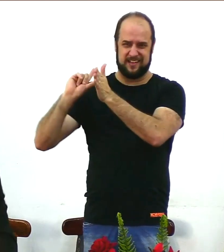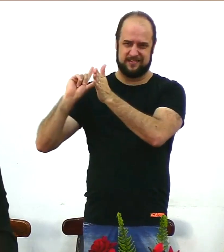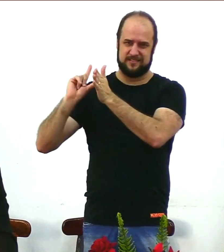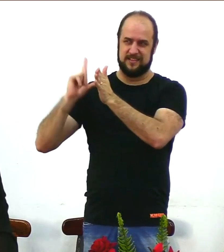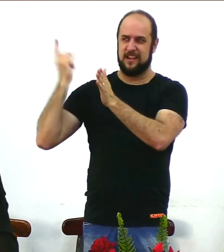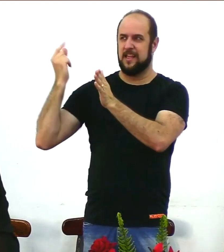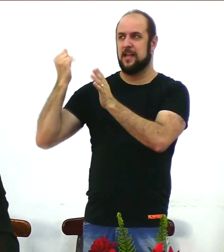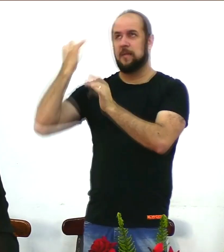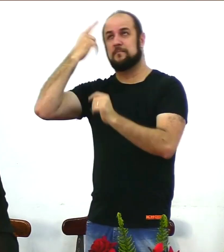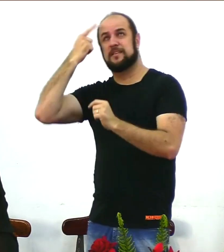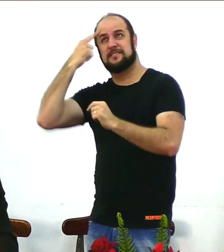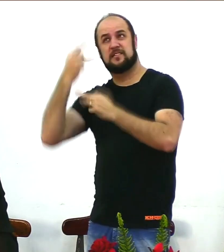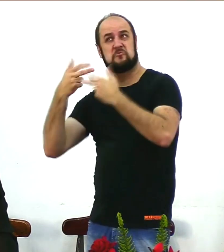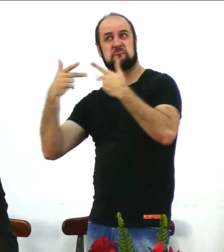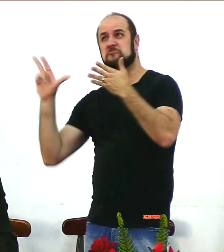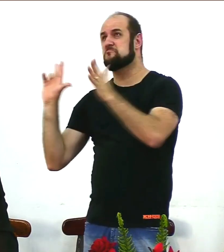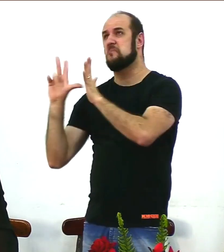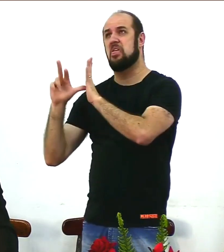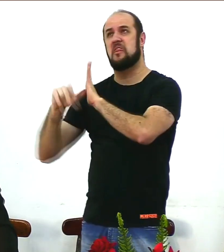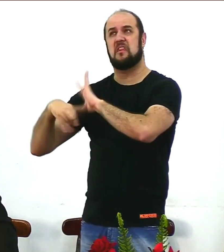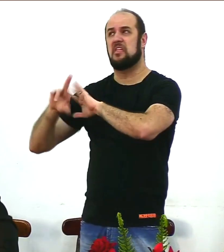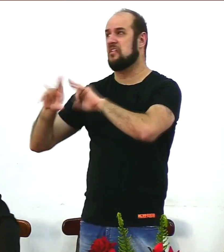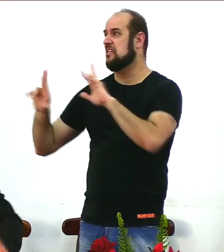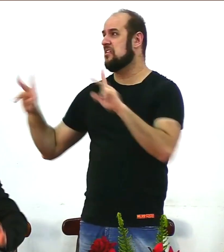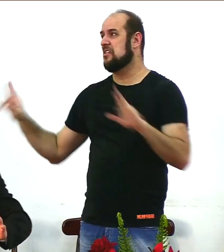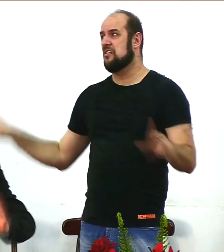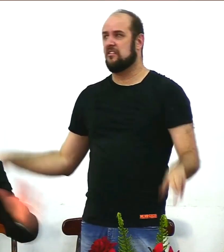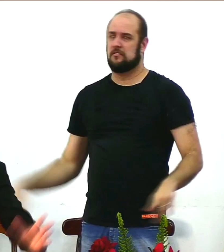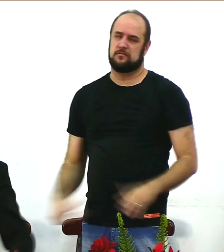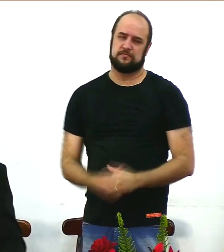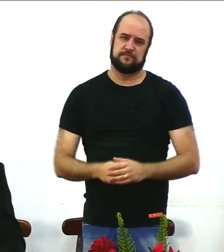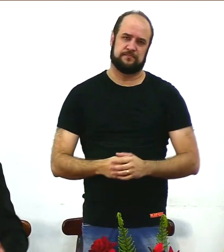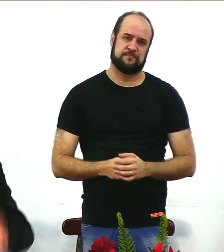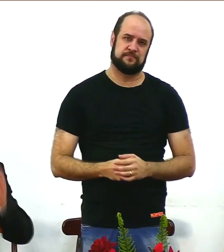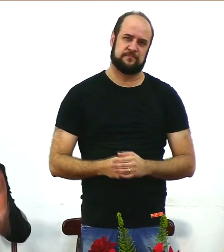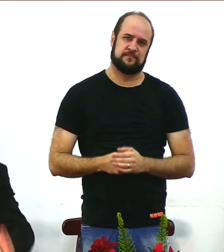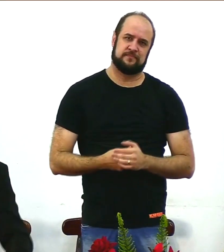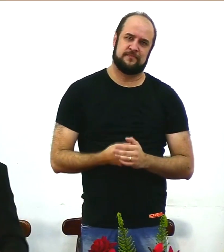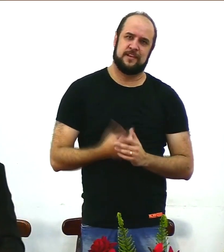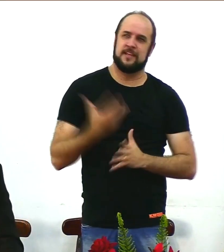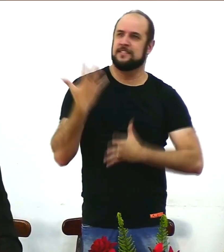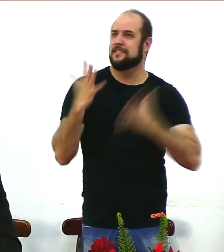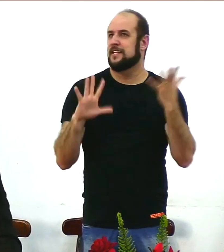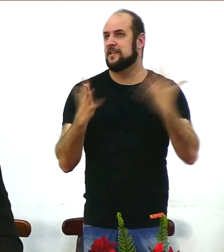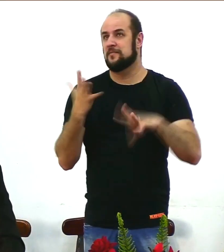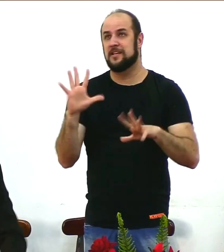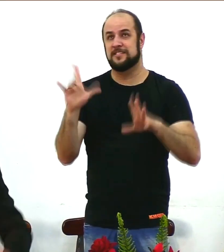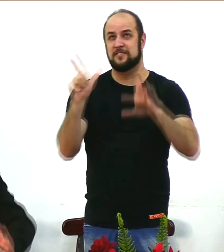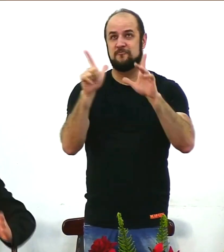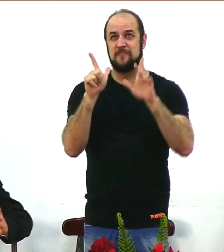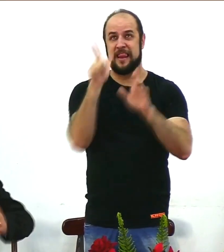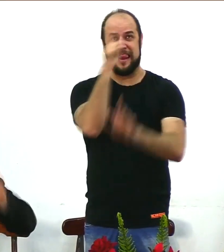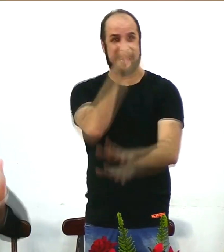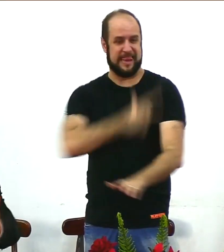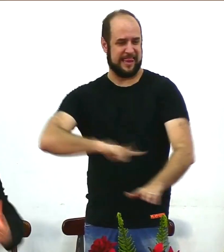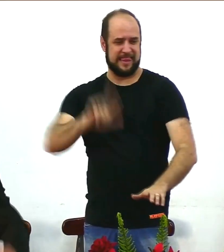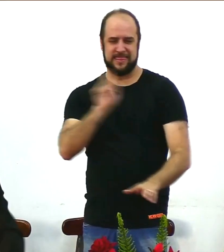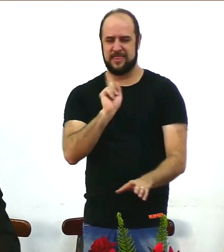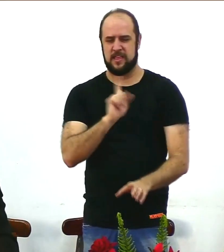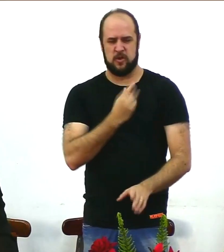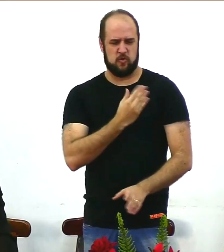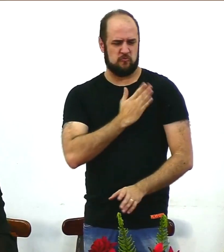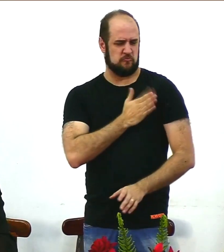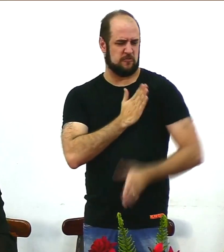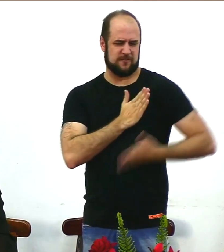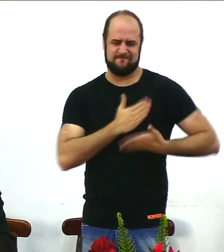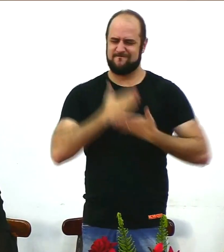A palavra de Deus parece mostrar uma situação semelhante do salmista. Eles perderam o que eles tinham